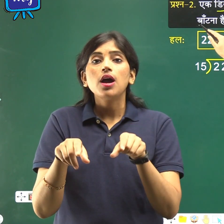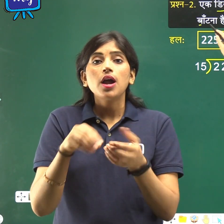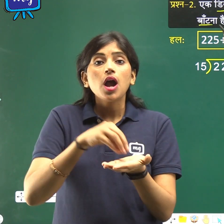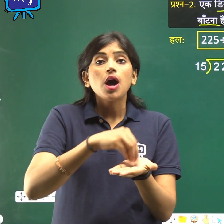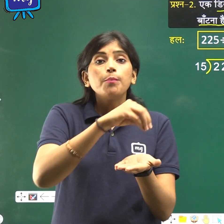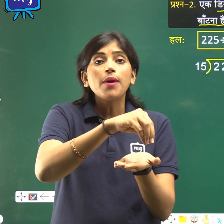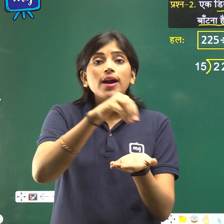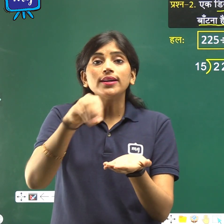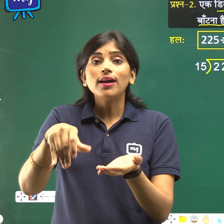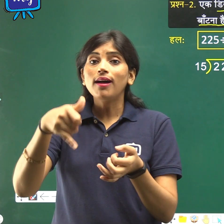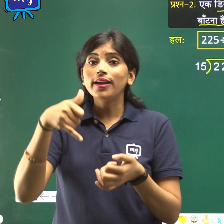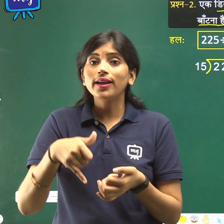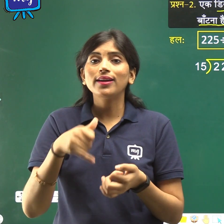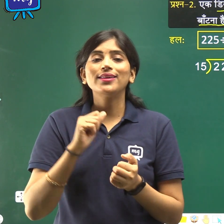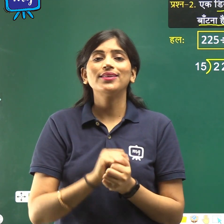बांटना है।